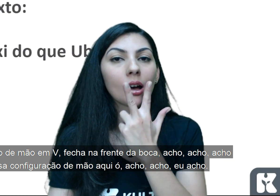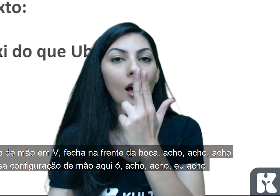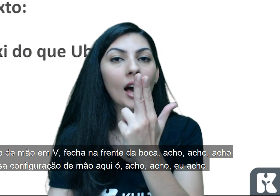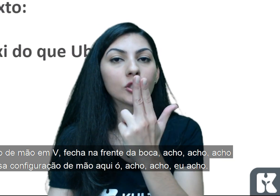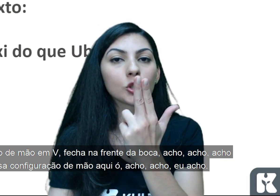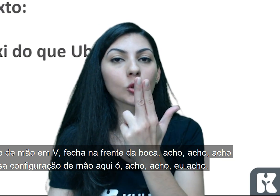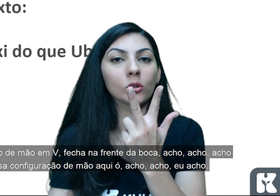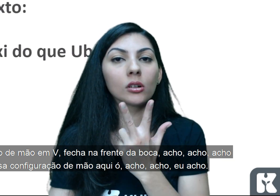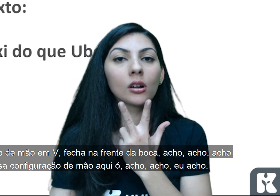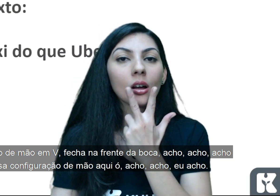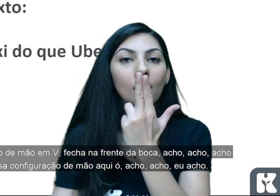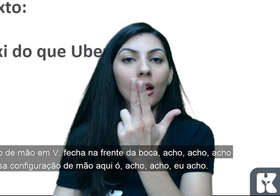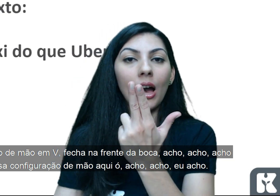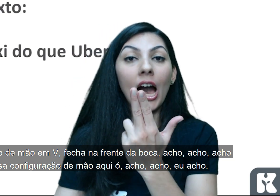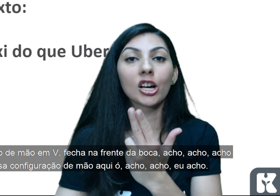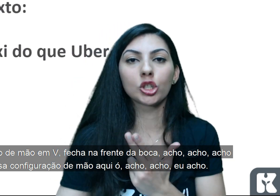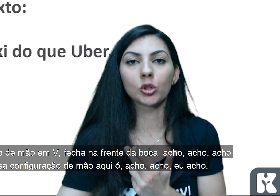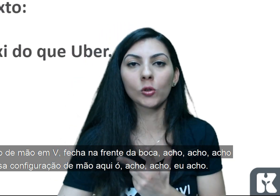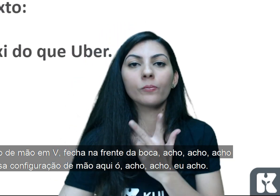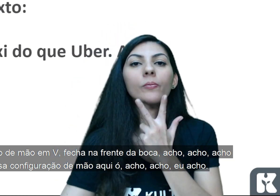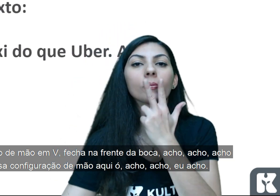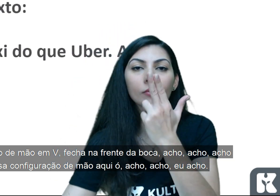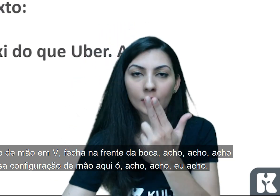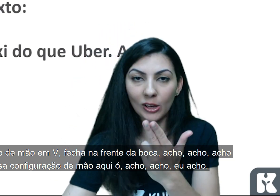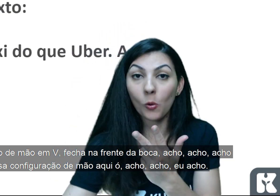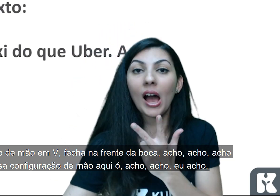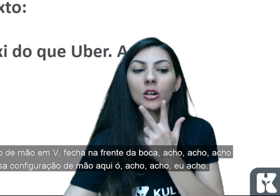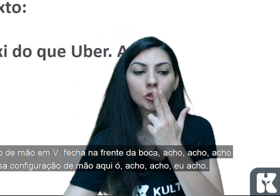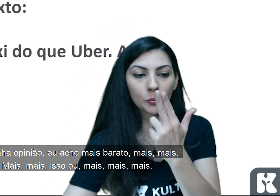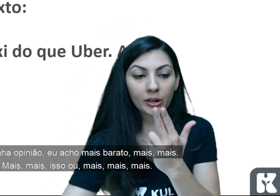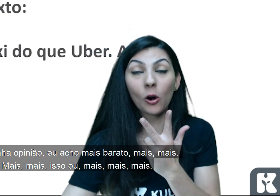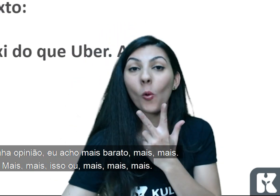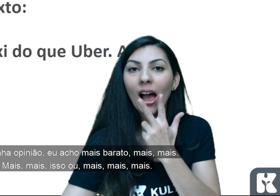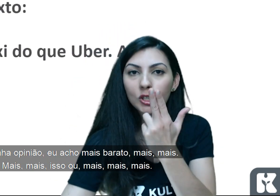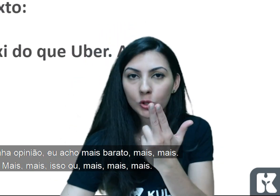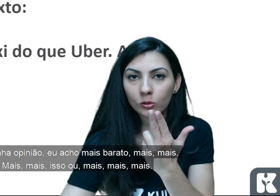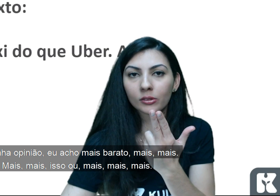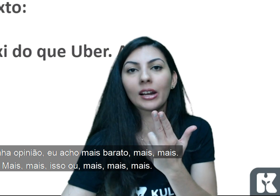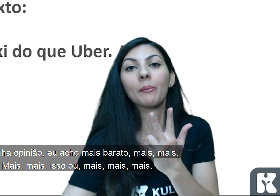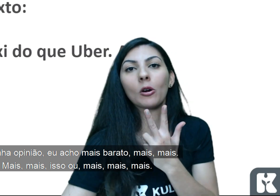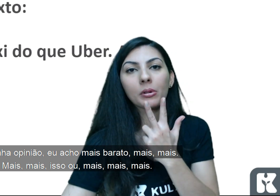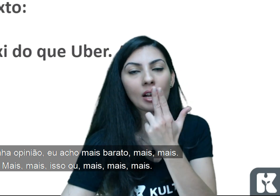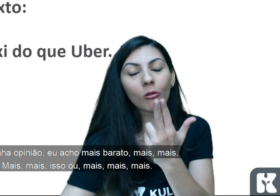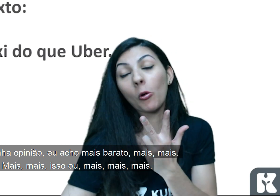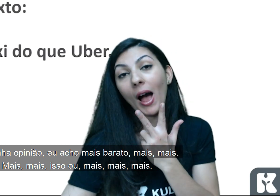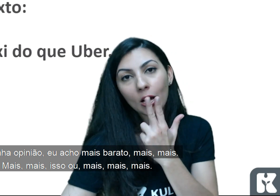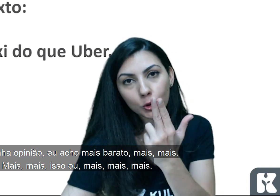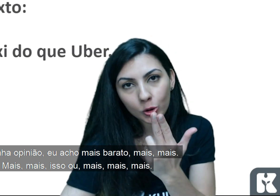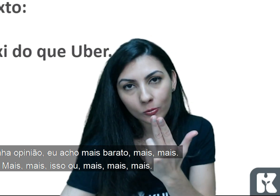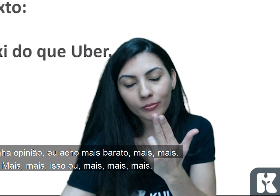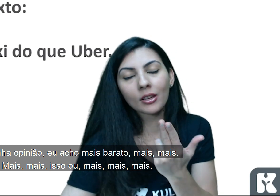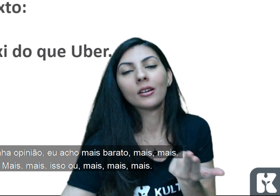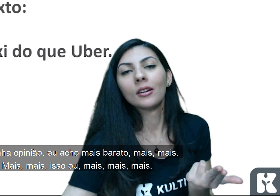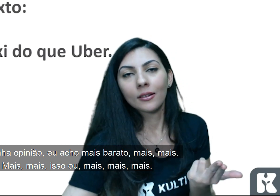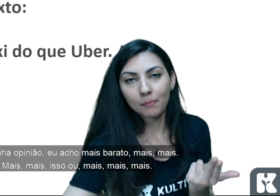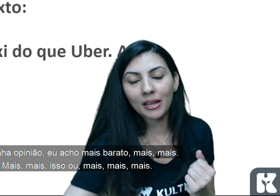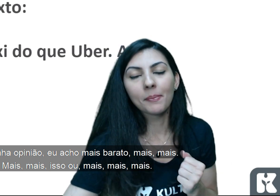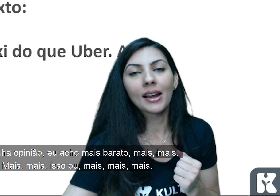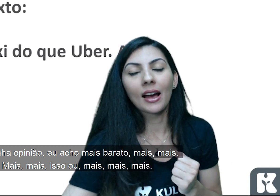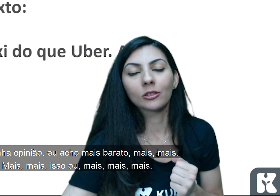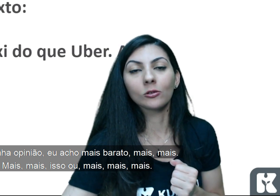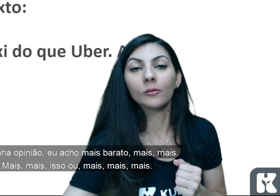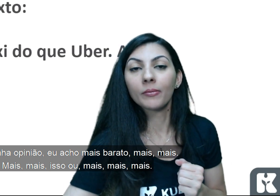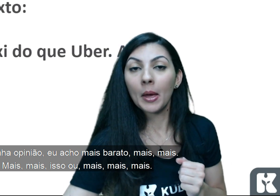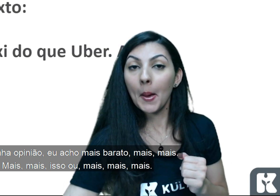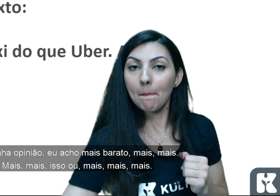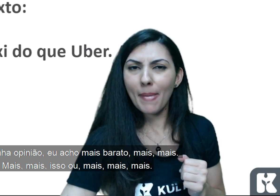Acho Acho Acho Eu acho Porque eu acho Na minha opinião Eu acho Mais